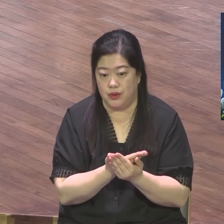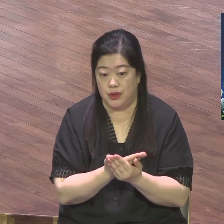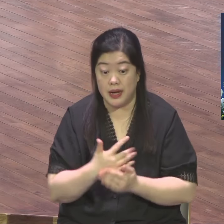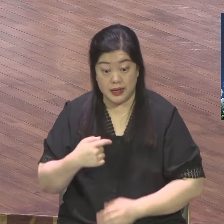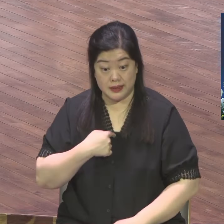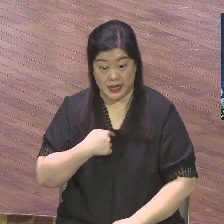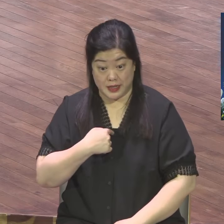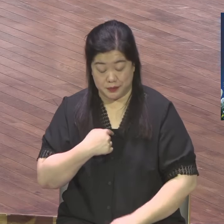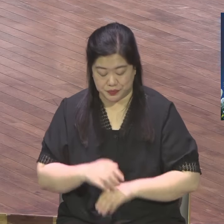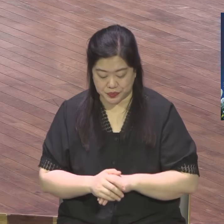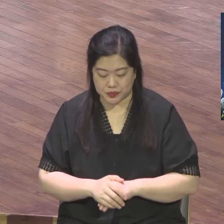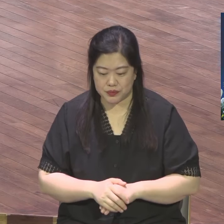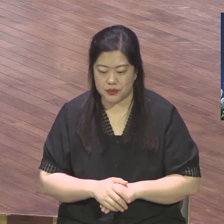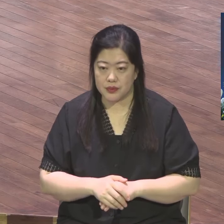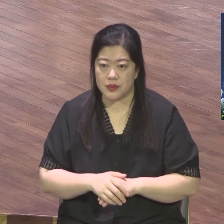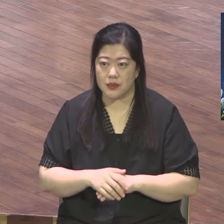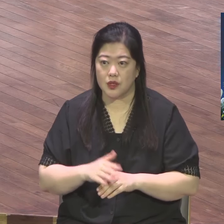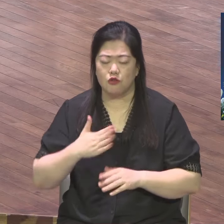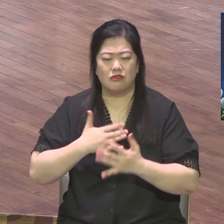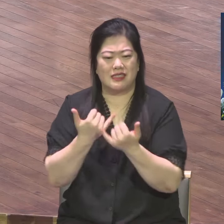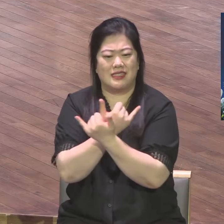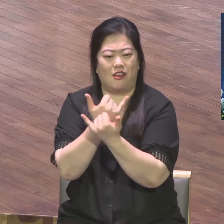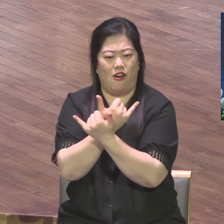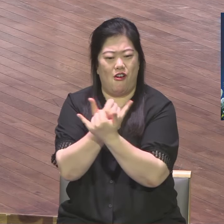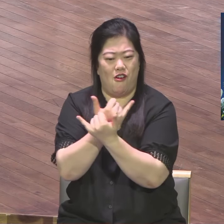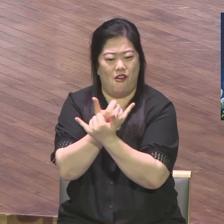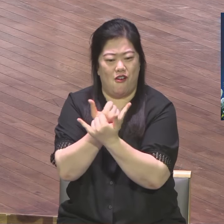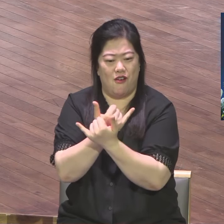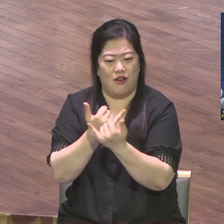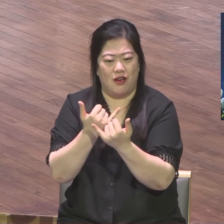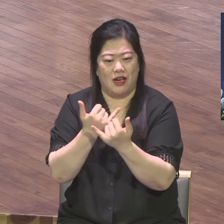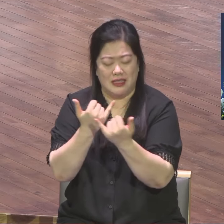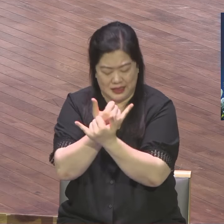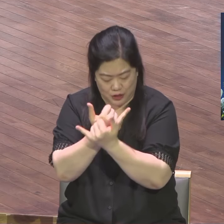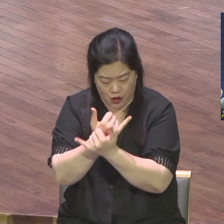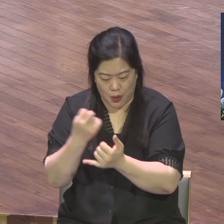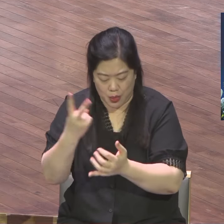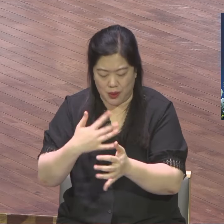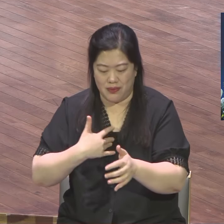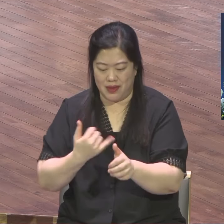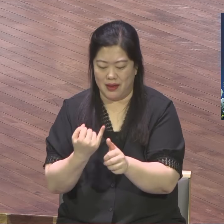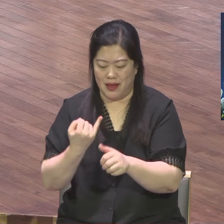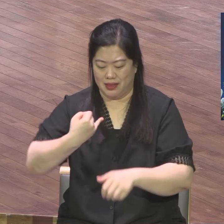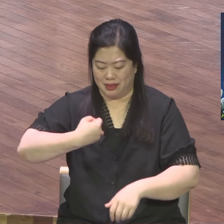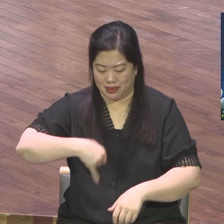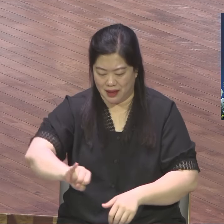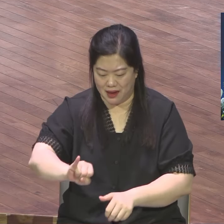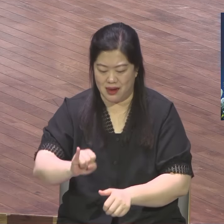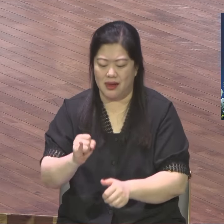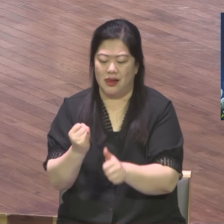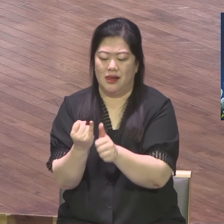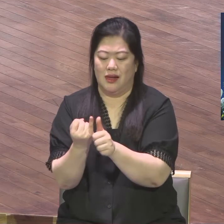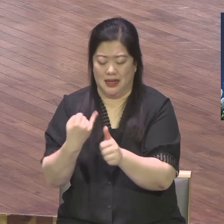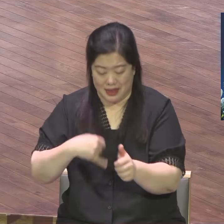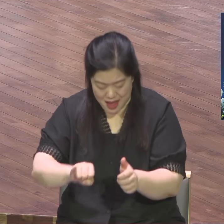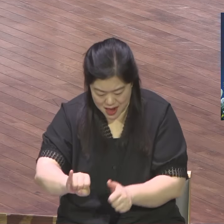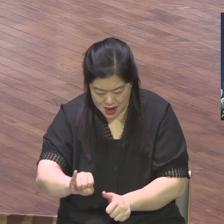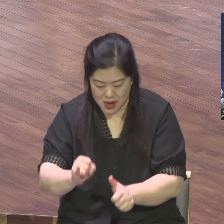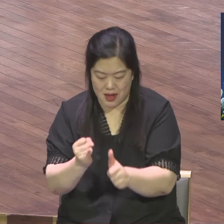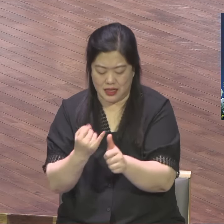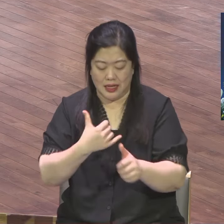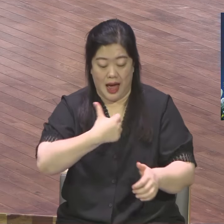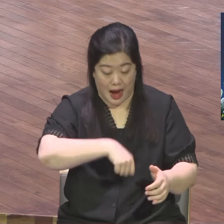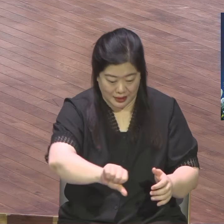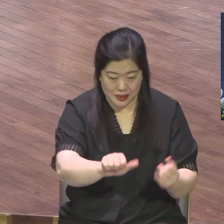두 번 정확하게 부르면서 뭔 기도 한 자세요. 이삼천하라 오천 종족 복음화에 서인 바꿔야